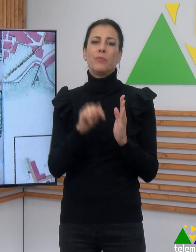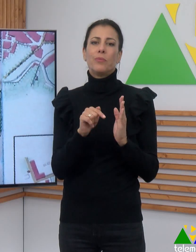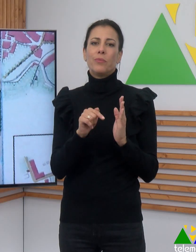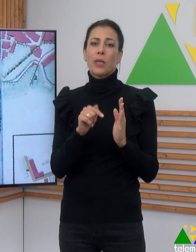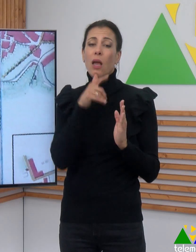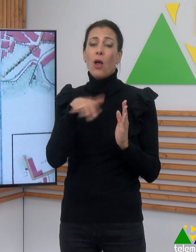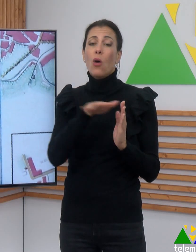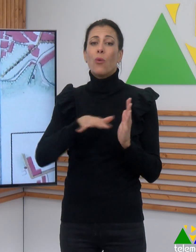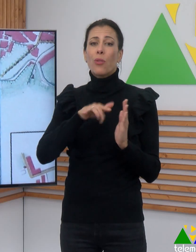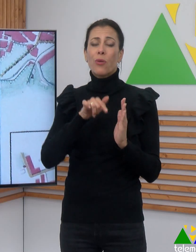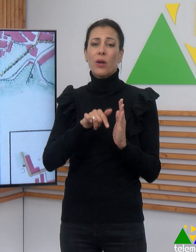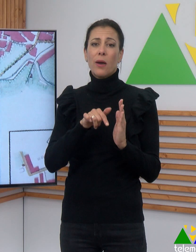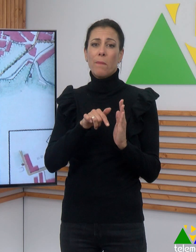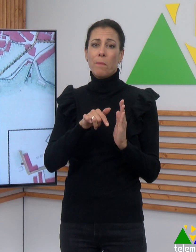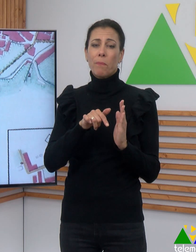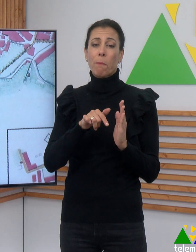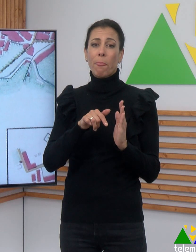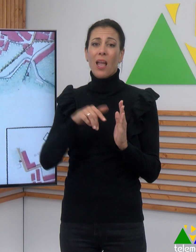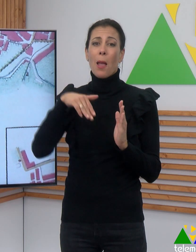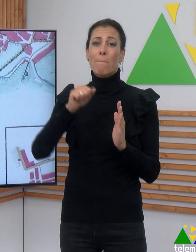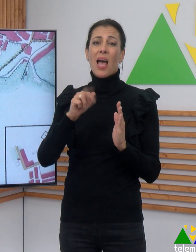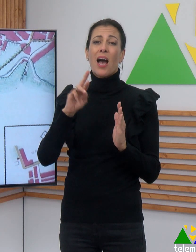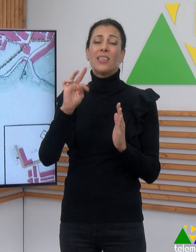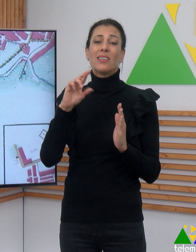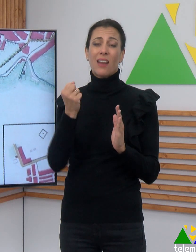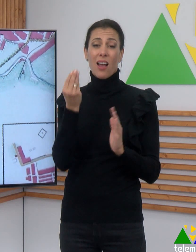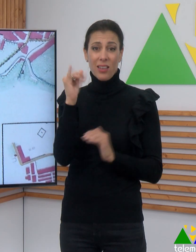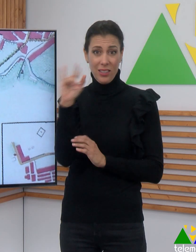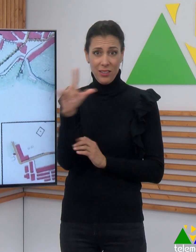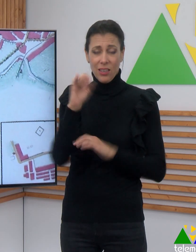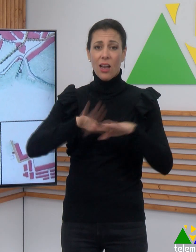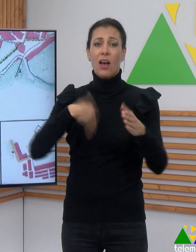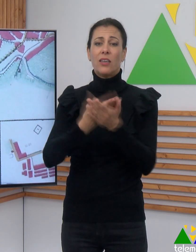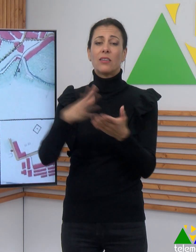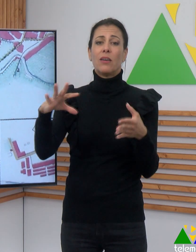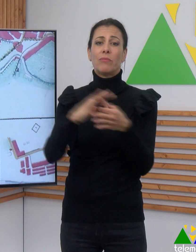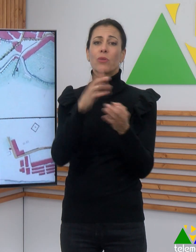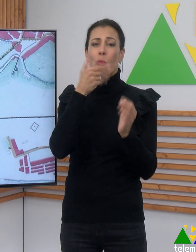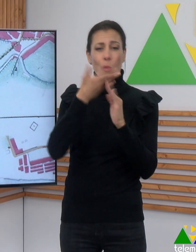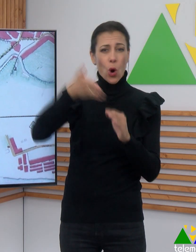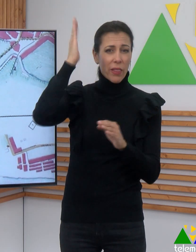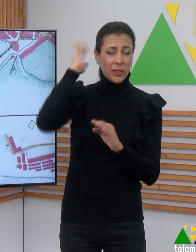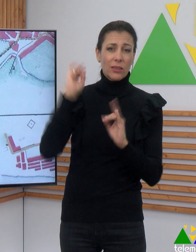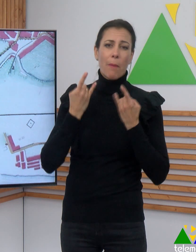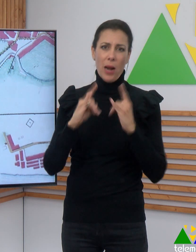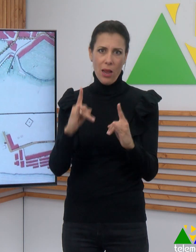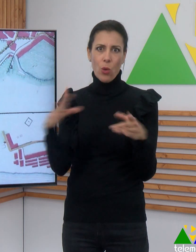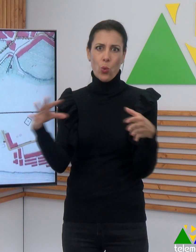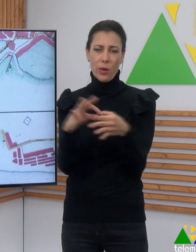desde la zona de la Matraquilla, unía por detrás de lo que hoy es la explanada, unía